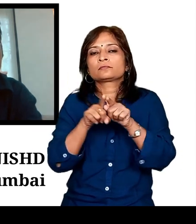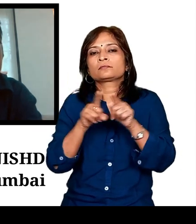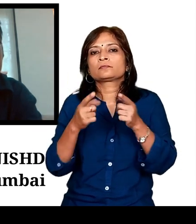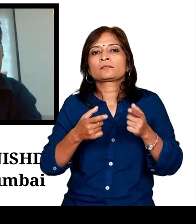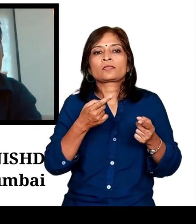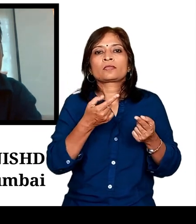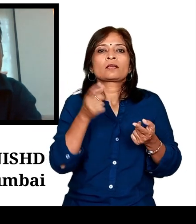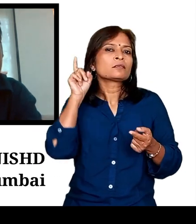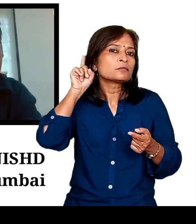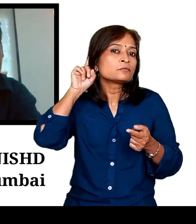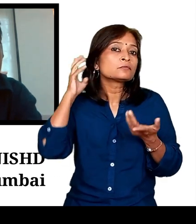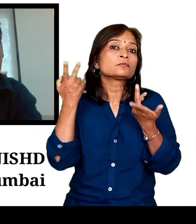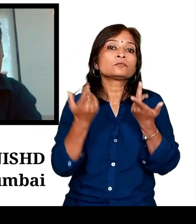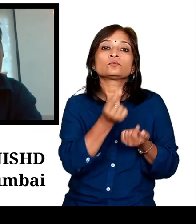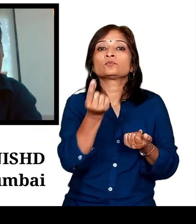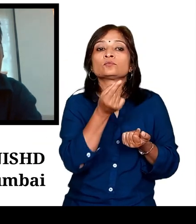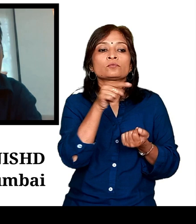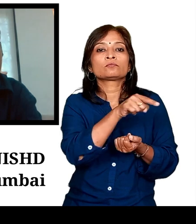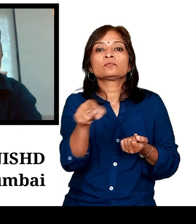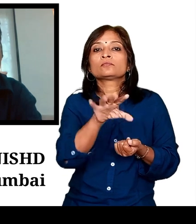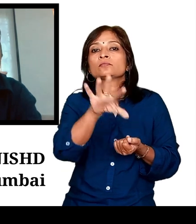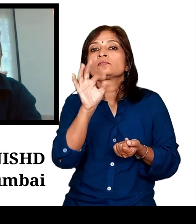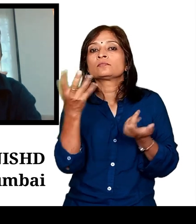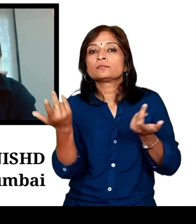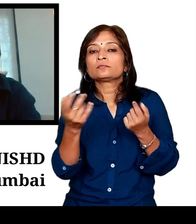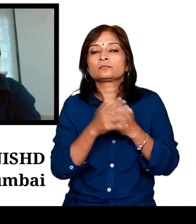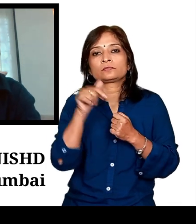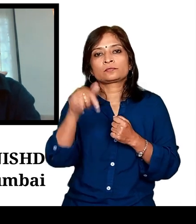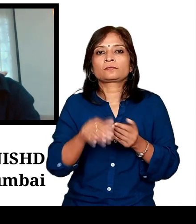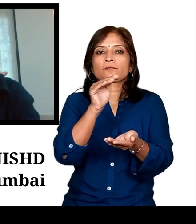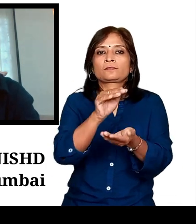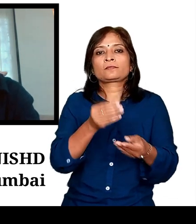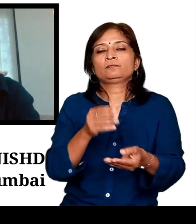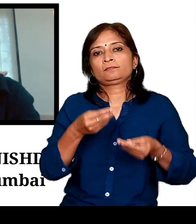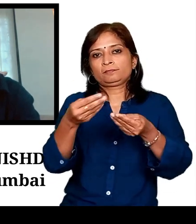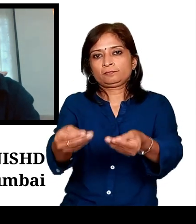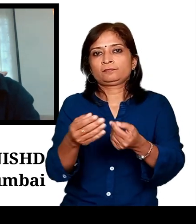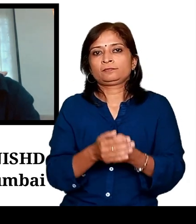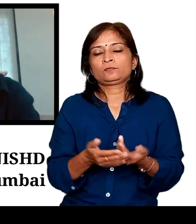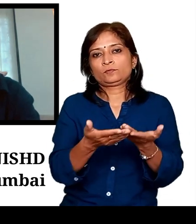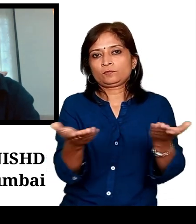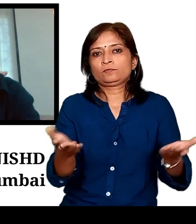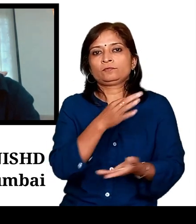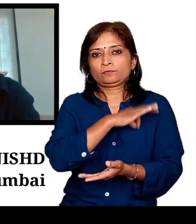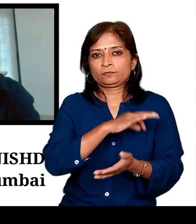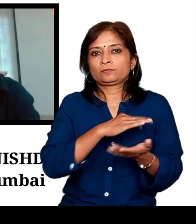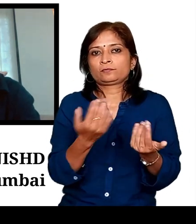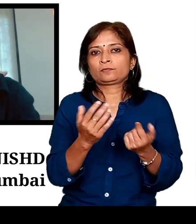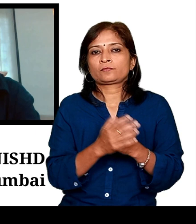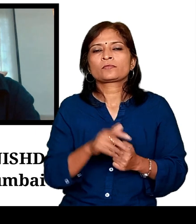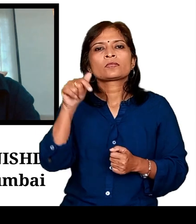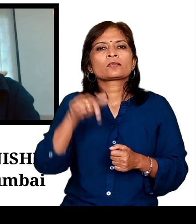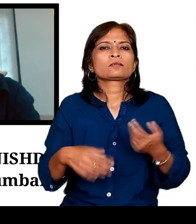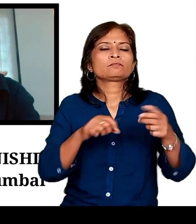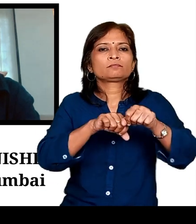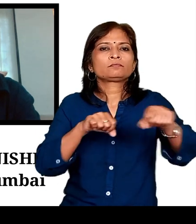ये सुटेबल हियरिंग एड है, तो वो हम बच्चों को देकर ज्यादा से ज्यादा उसे कर सकते हैं। सर डॉक्यूमेंट्स